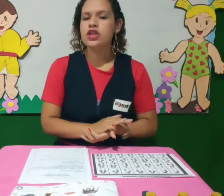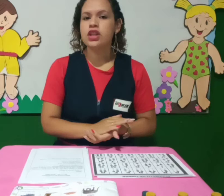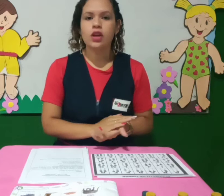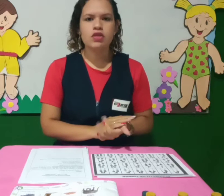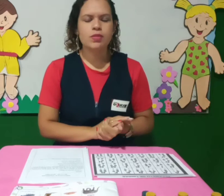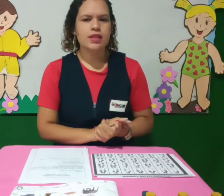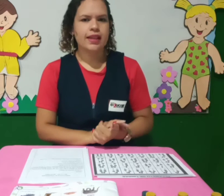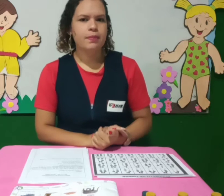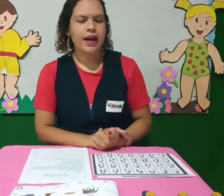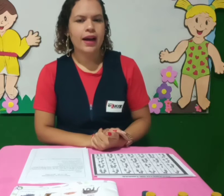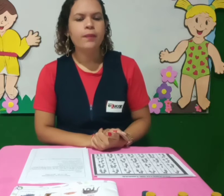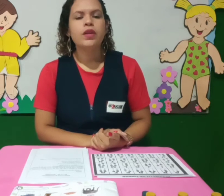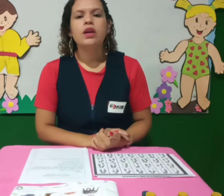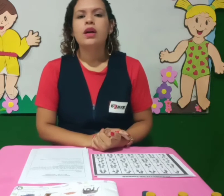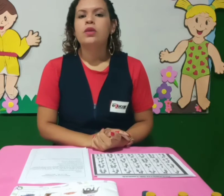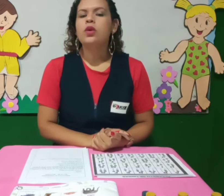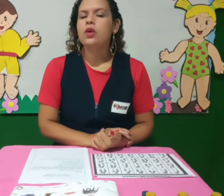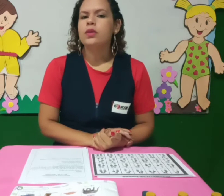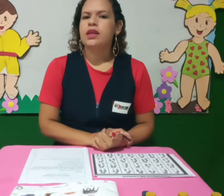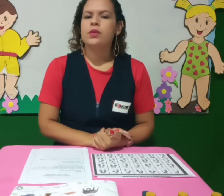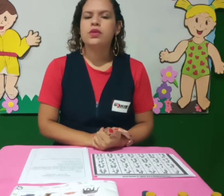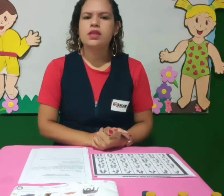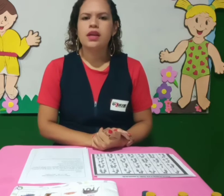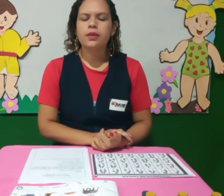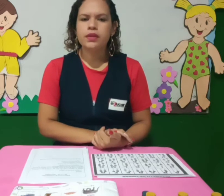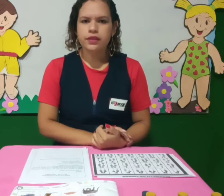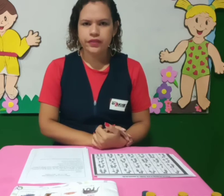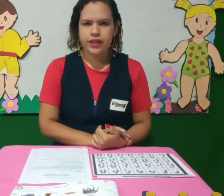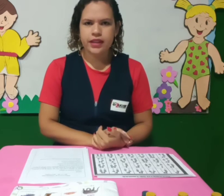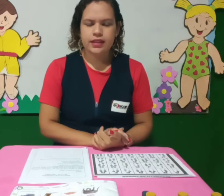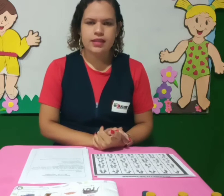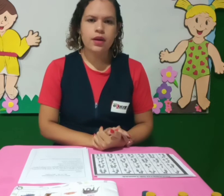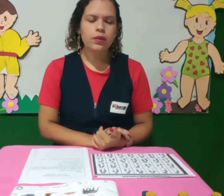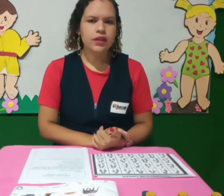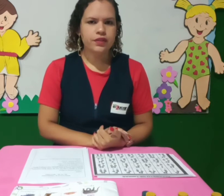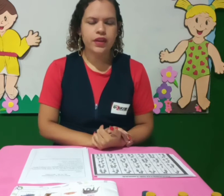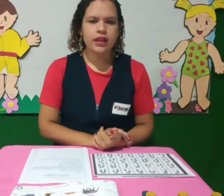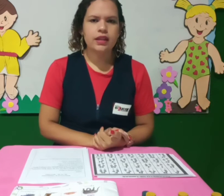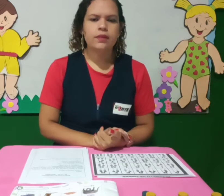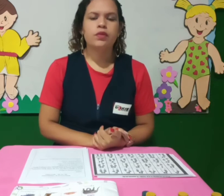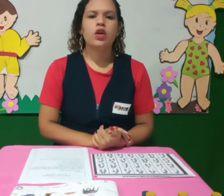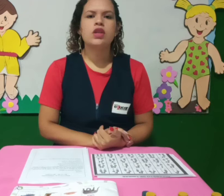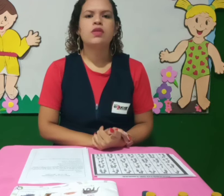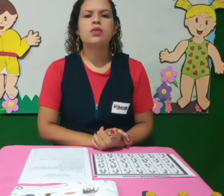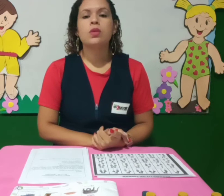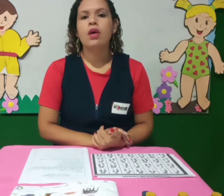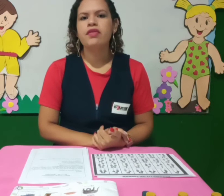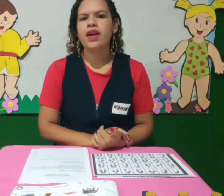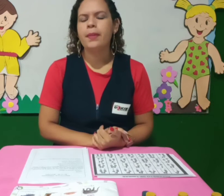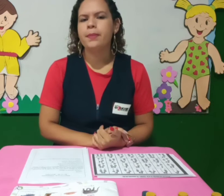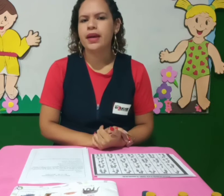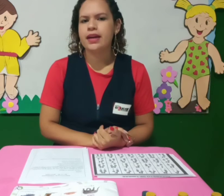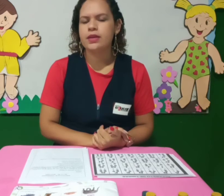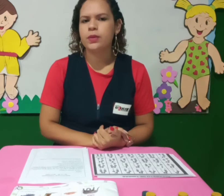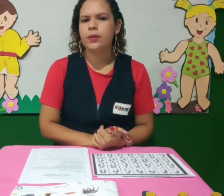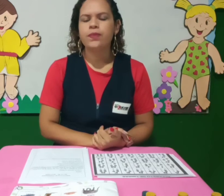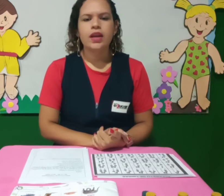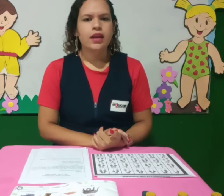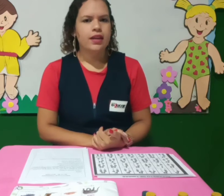Hoje nós vamos lembrar do conteúdo de segunda-feira. Segunda-feira nós vimos o alfabeto. E